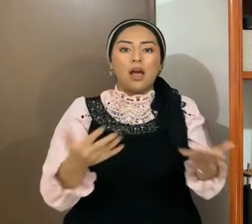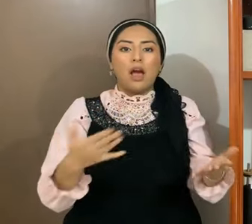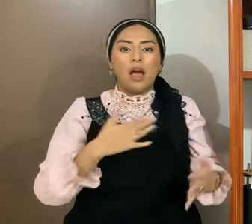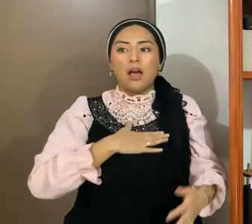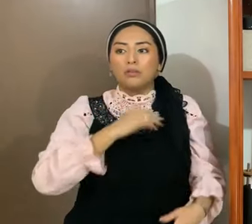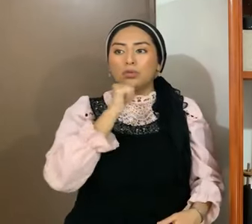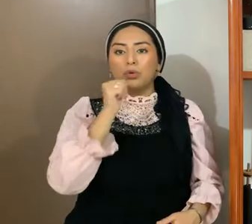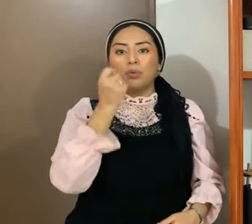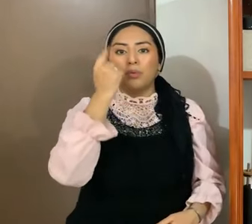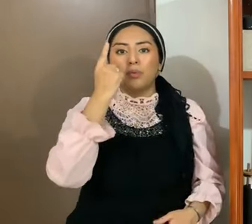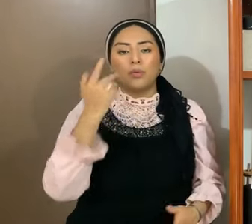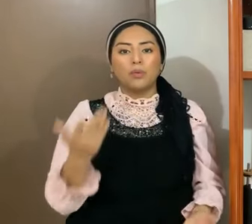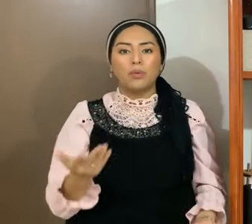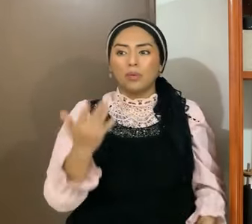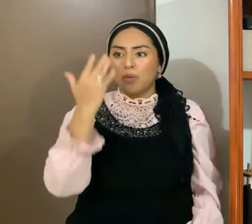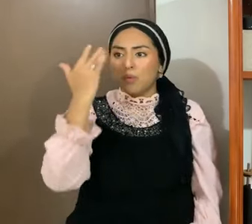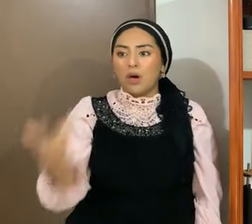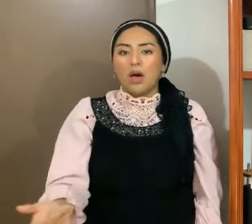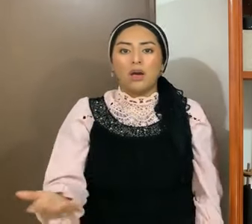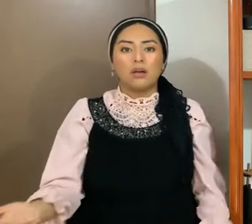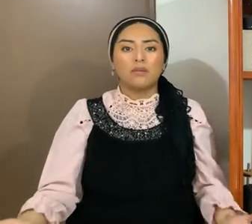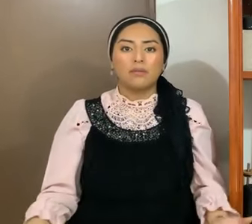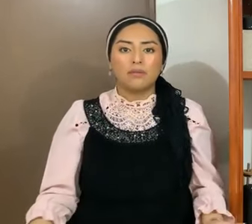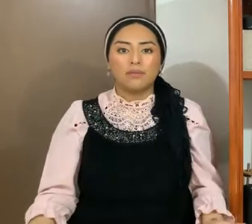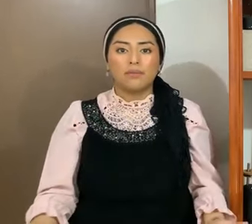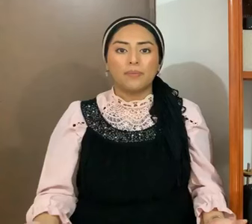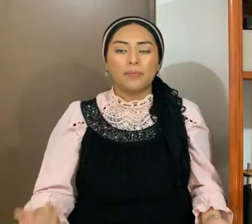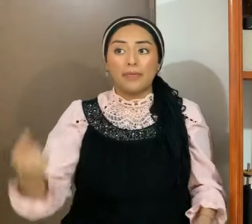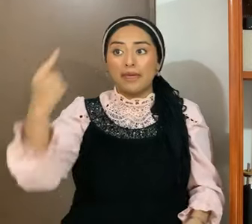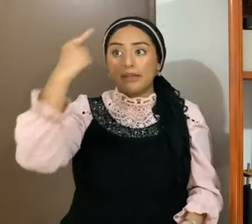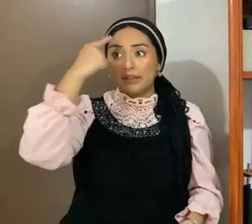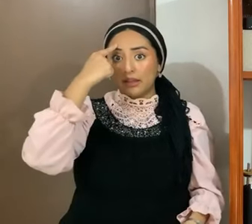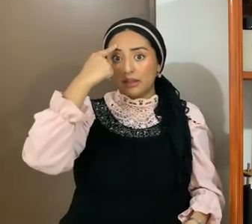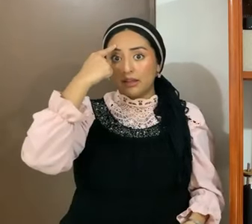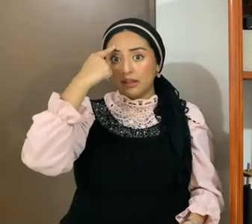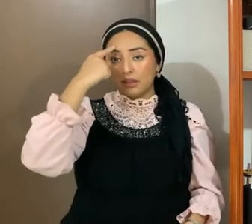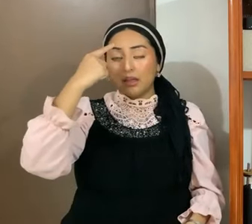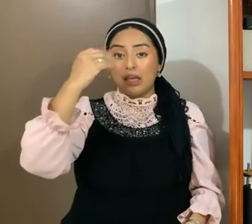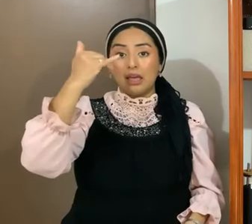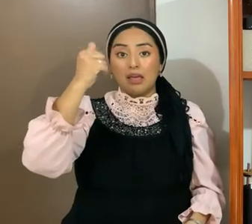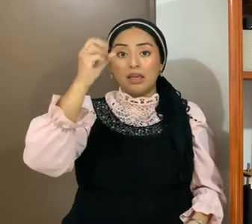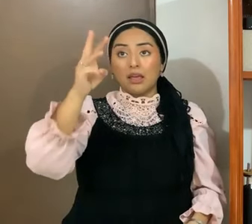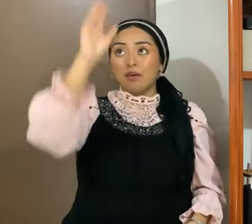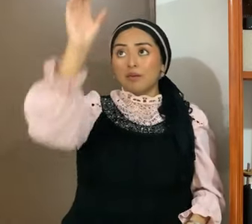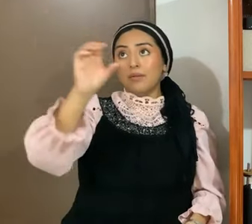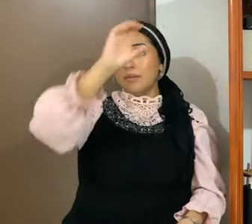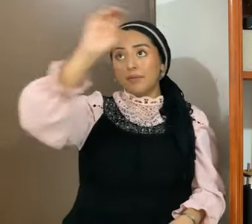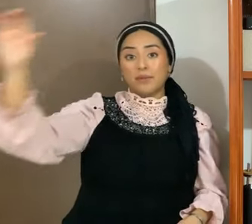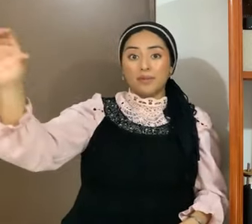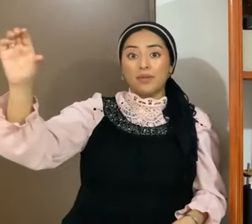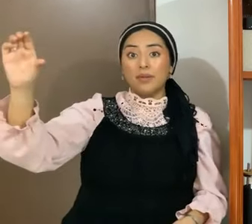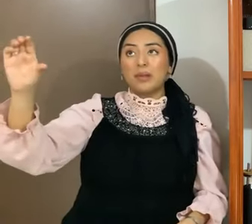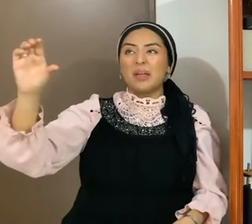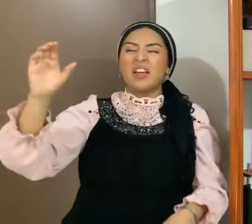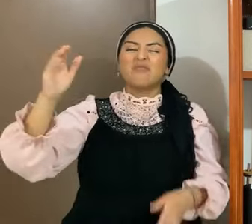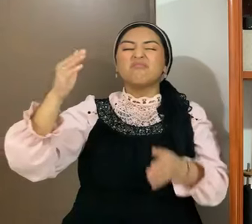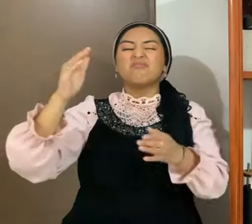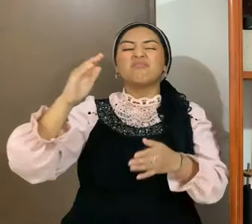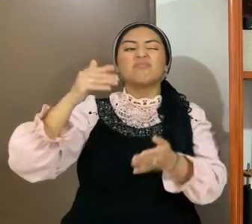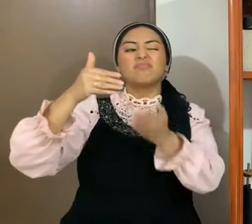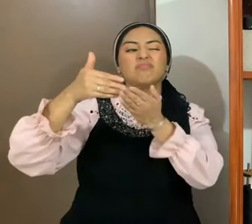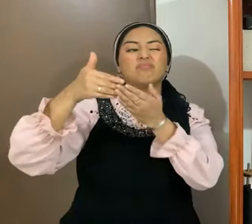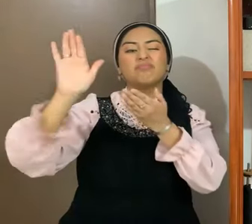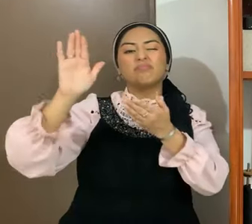entender y de pensar que el sacrificio de quien hizo los cielos y la tierra pueda volverse a